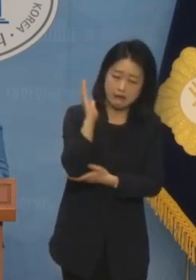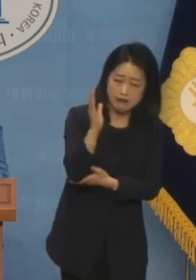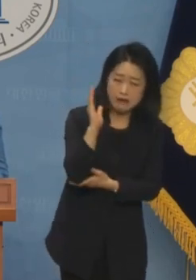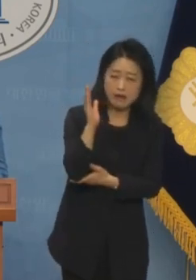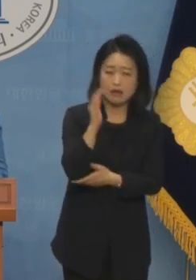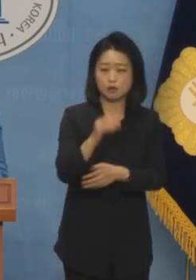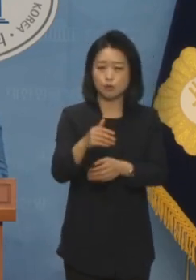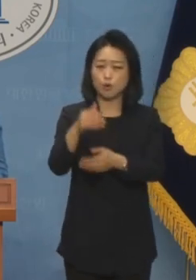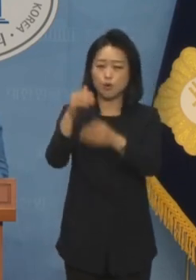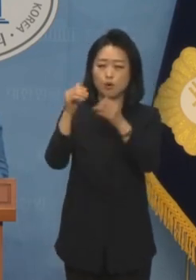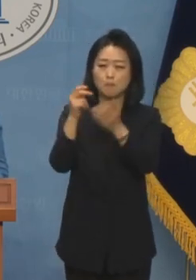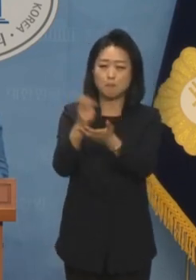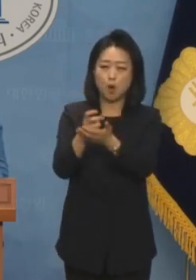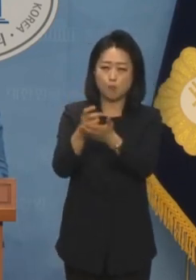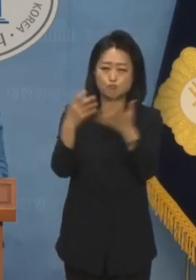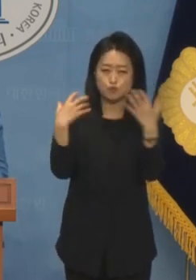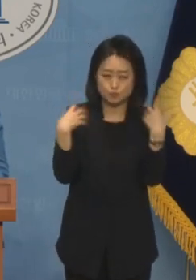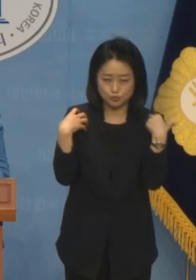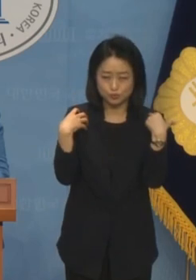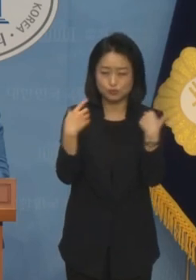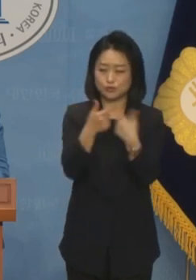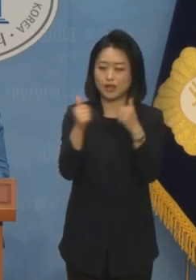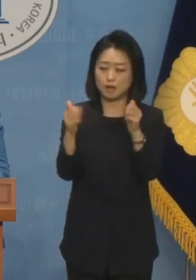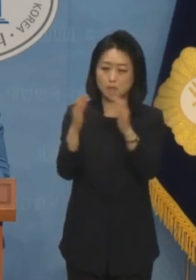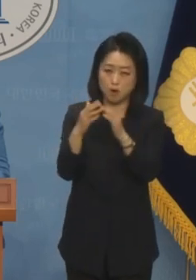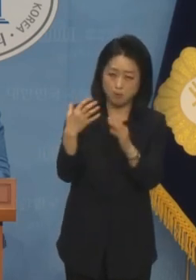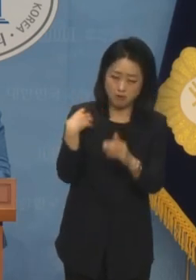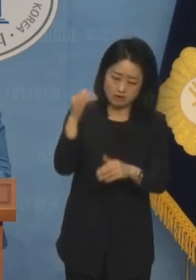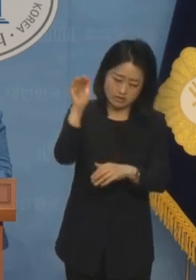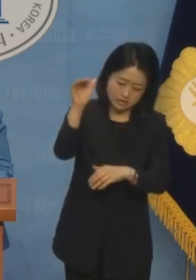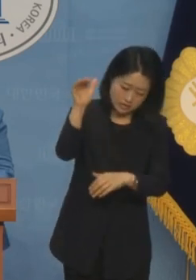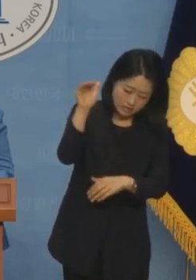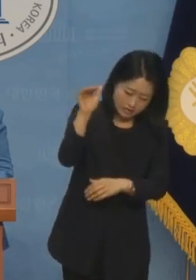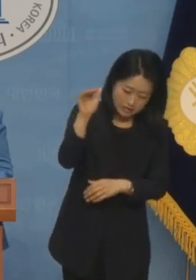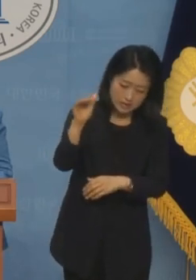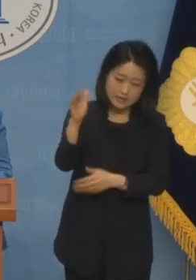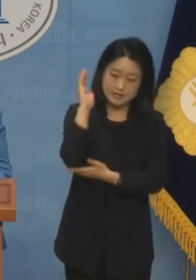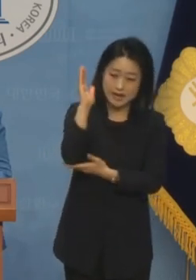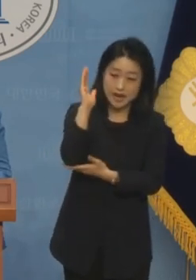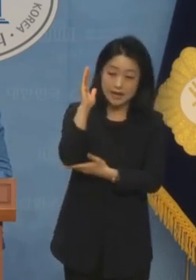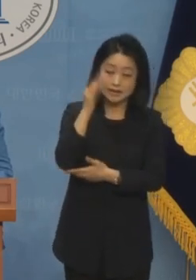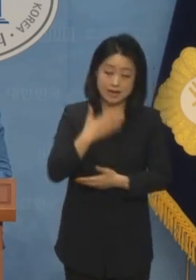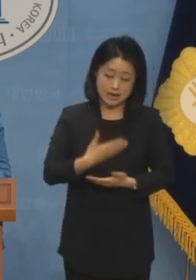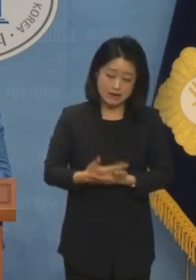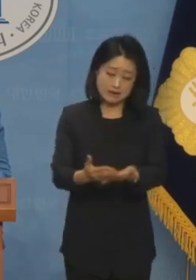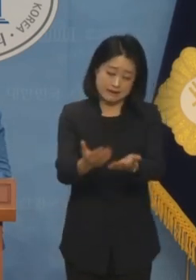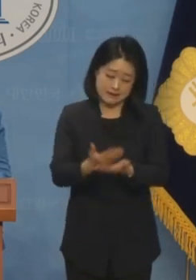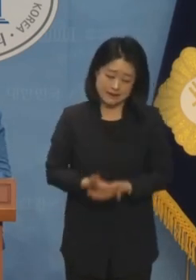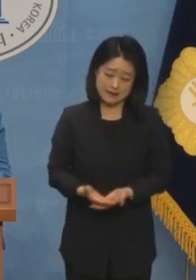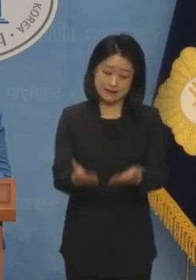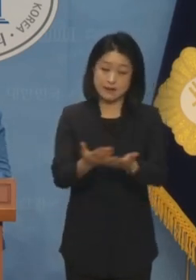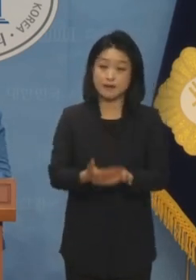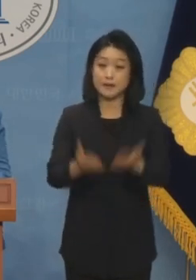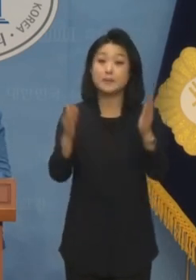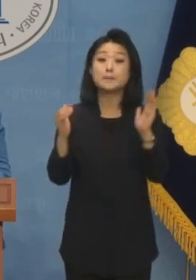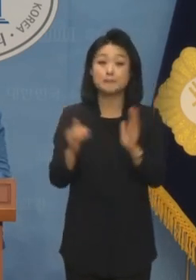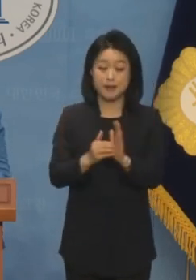법무부와 이야기하고 대법원과 이야기하고 이러면서 언론에 엄청난 보도가